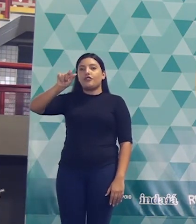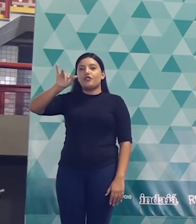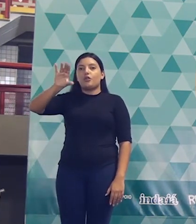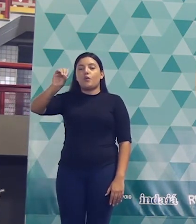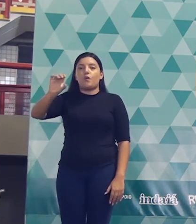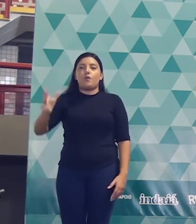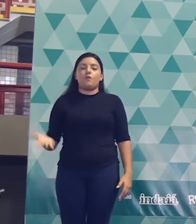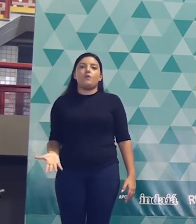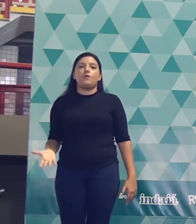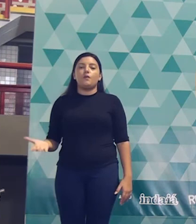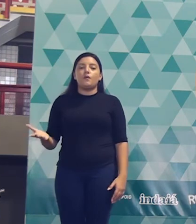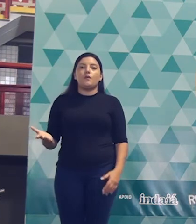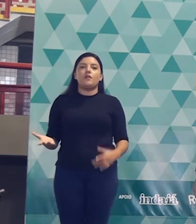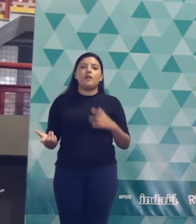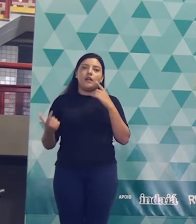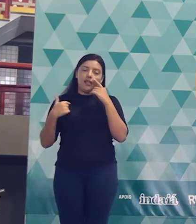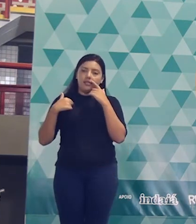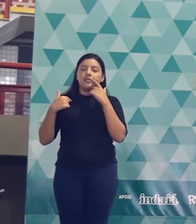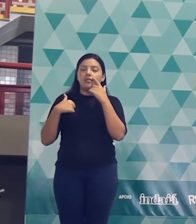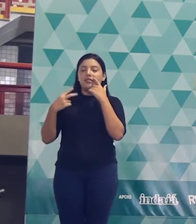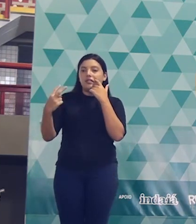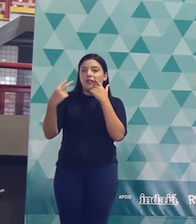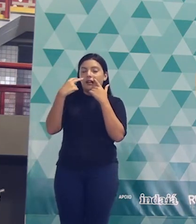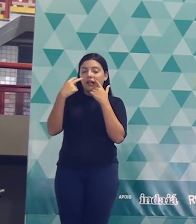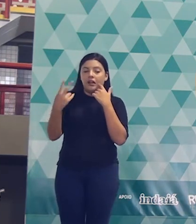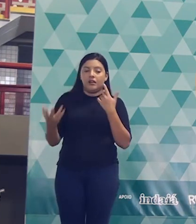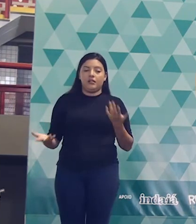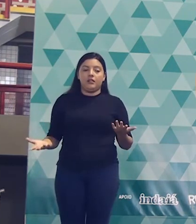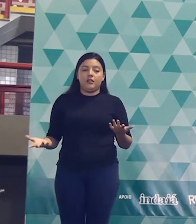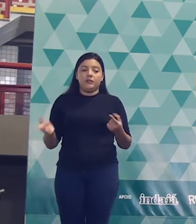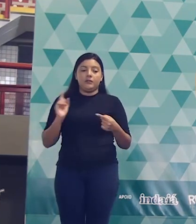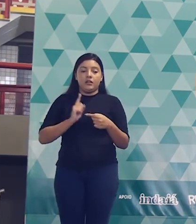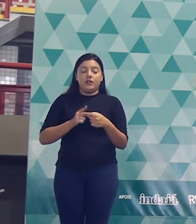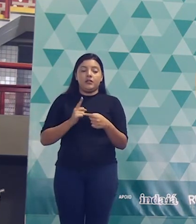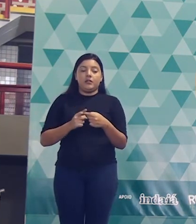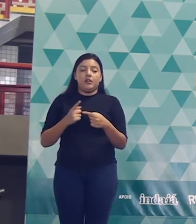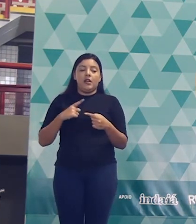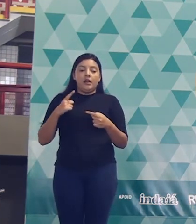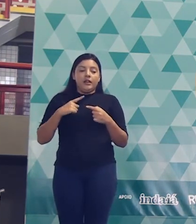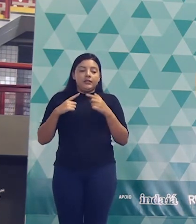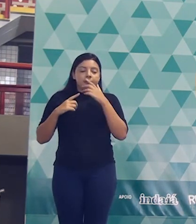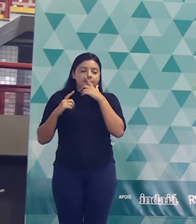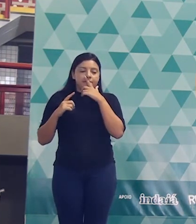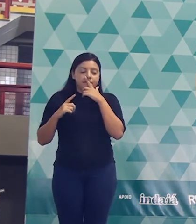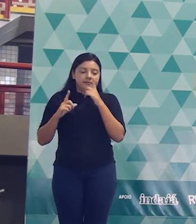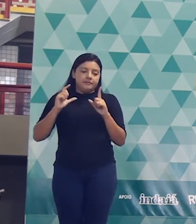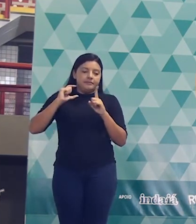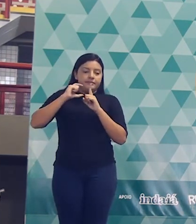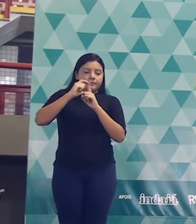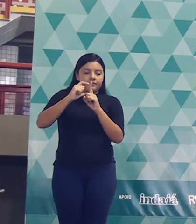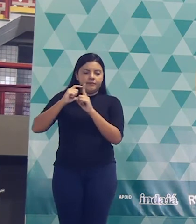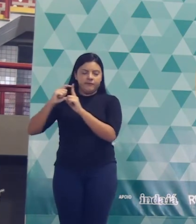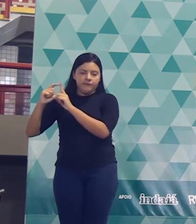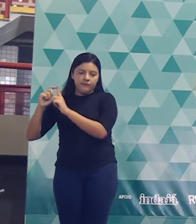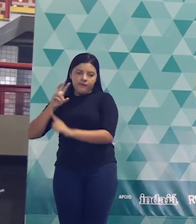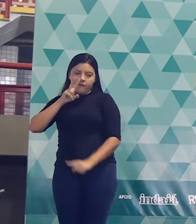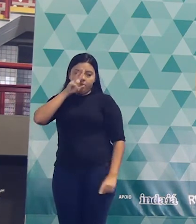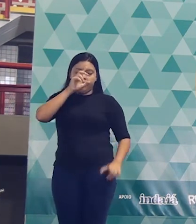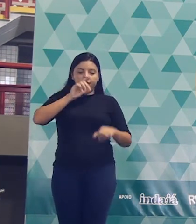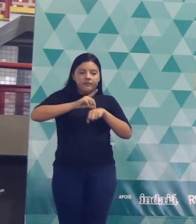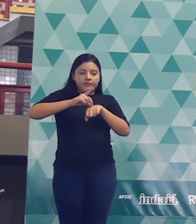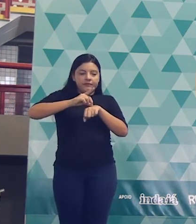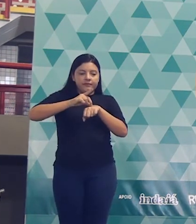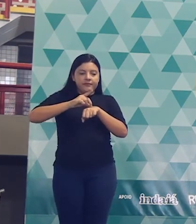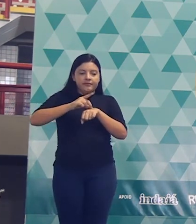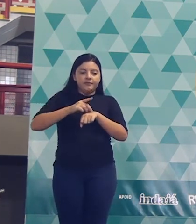fonológicos. Fiquem atentos, tá? Agora é o seguinte, eu grifei aqui algumas palavrinhas nesse poema, vou-me